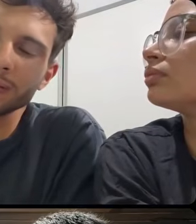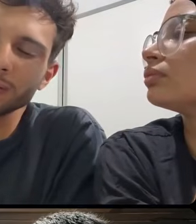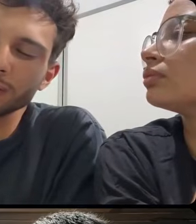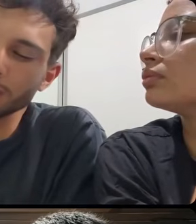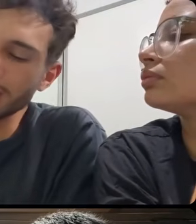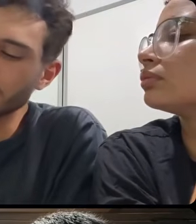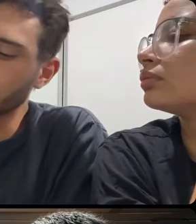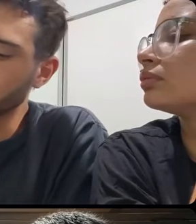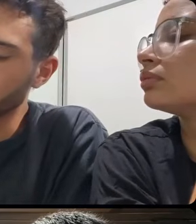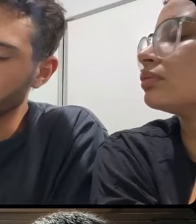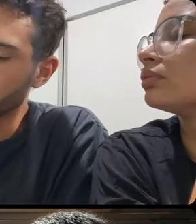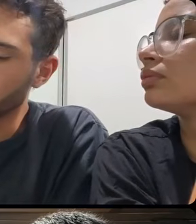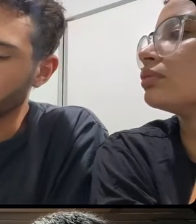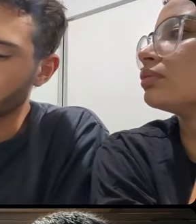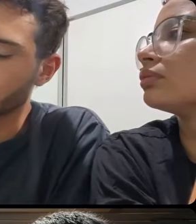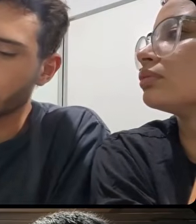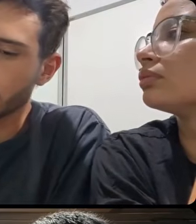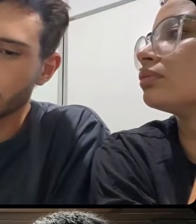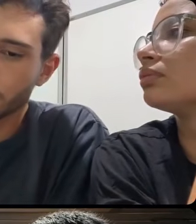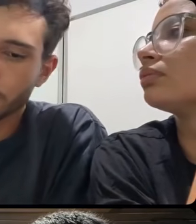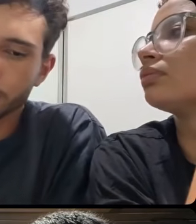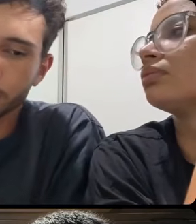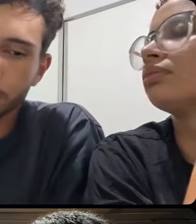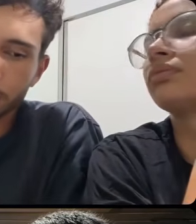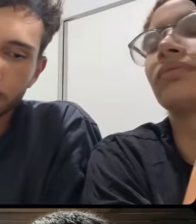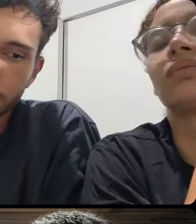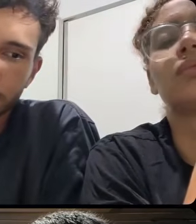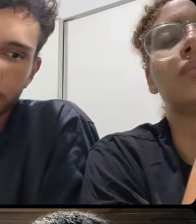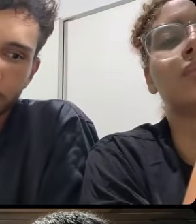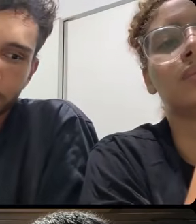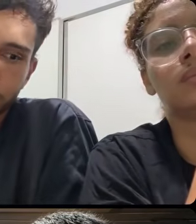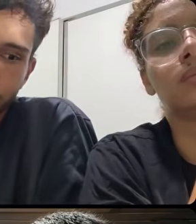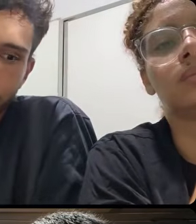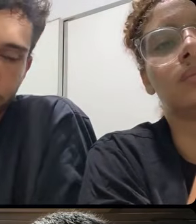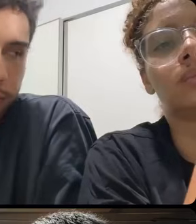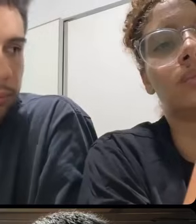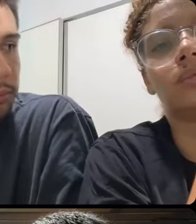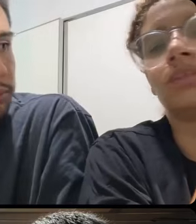que eu vejo bastante em vários lugares que eu já fui.